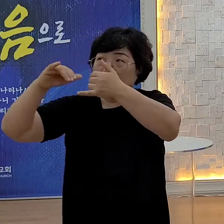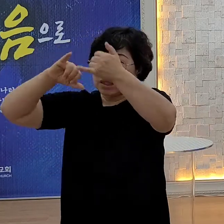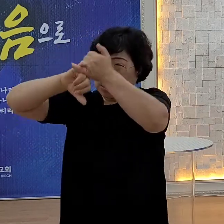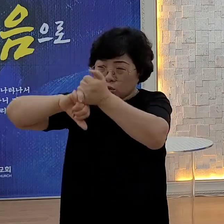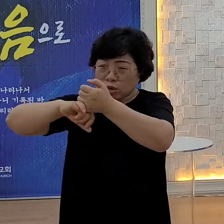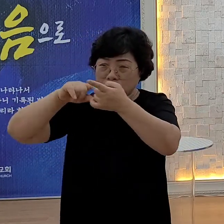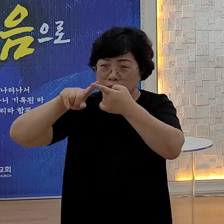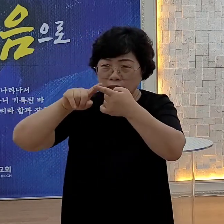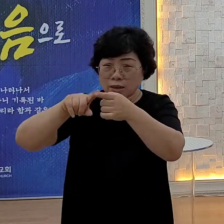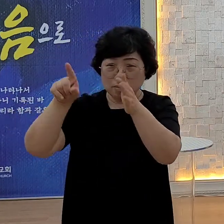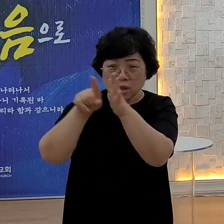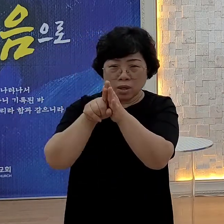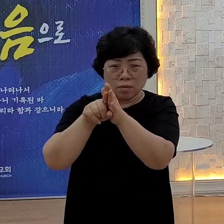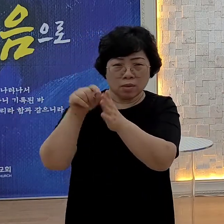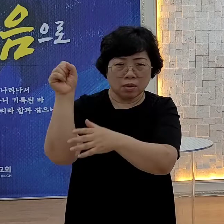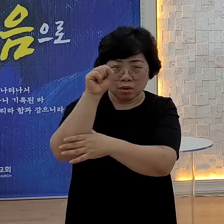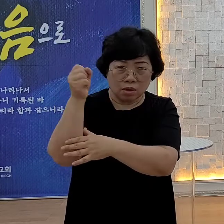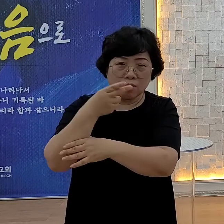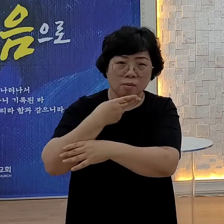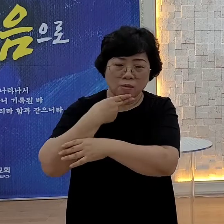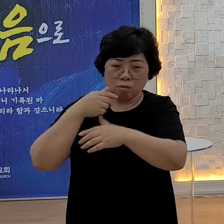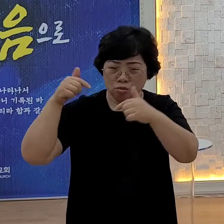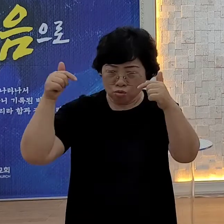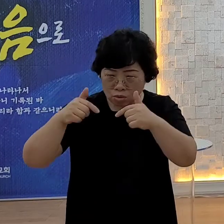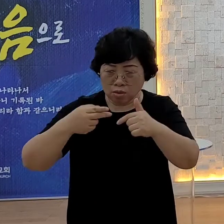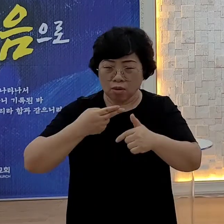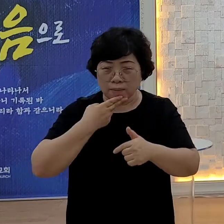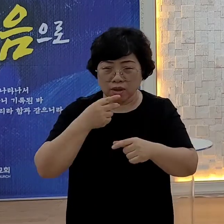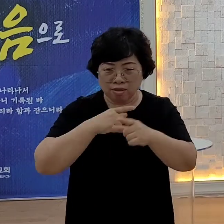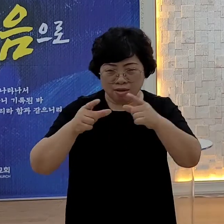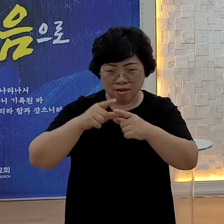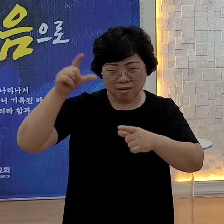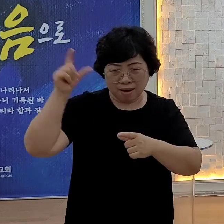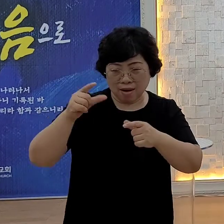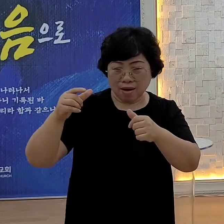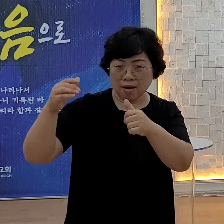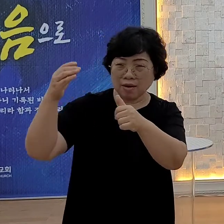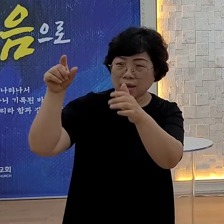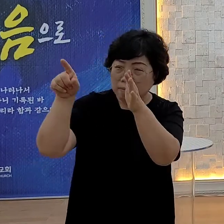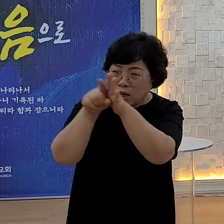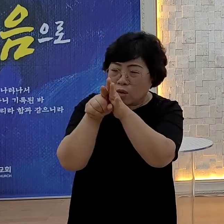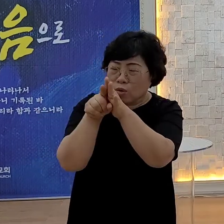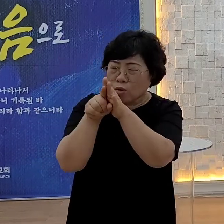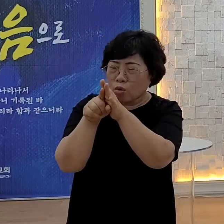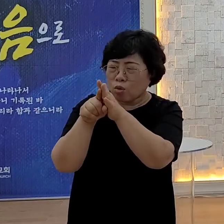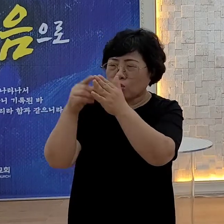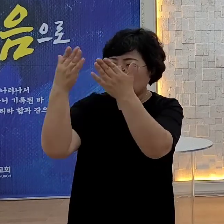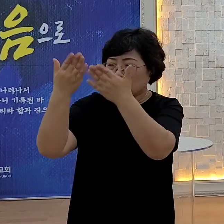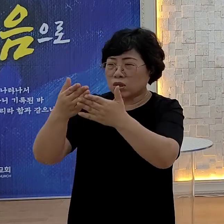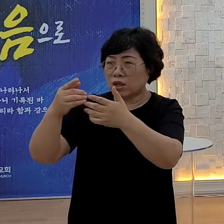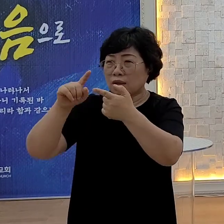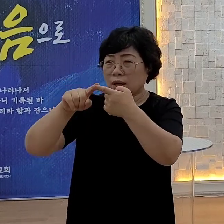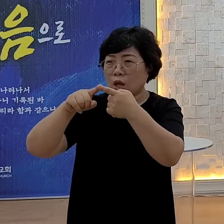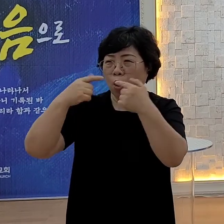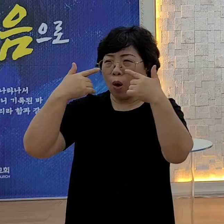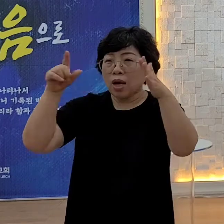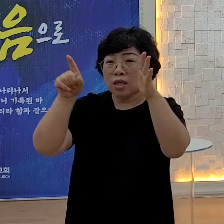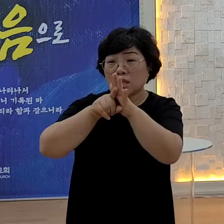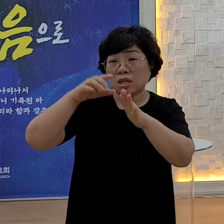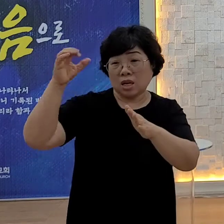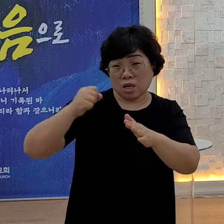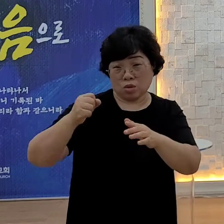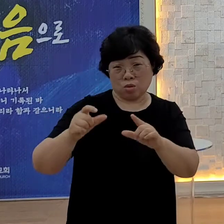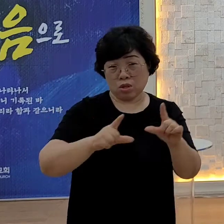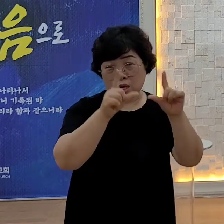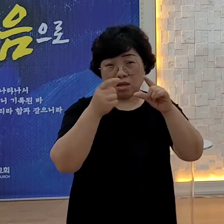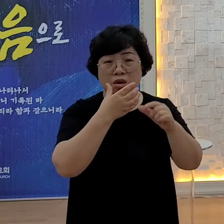조금도 흔들림이 없고 약해지지 않고 더 견고해져서 주실 줄 확신하였다. 이것이